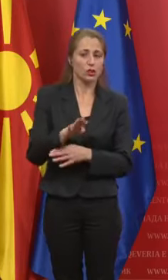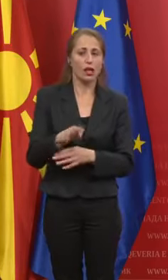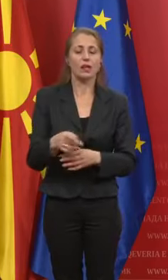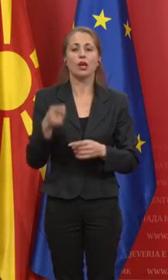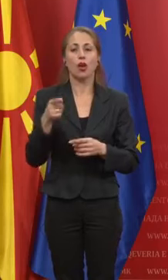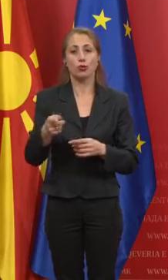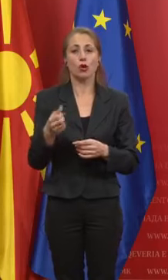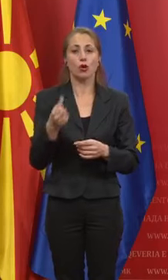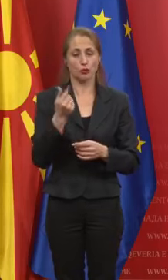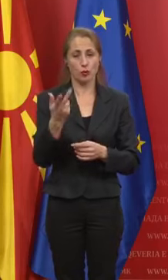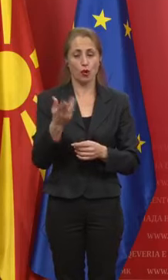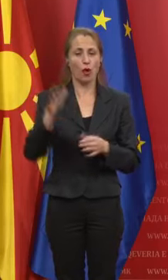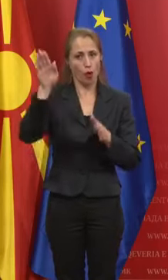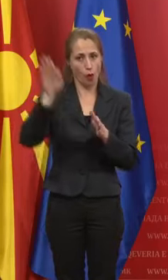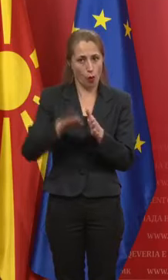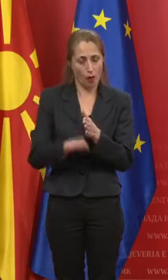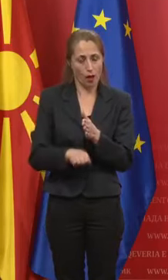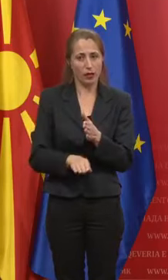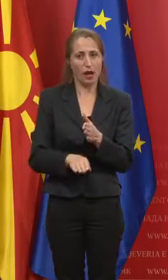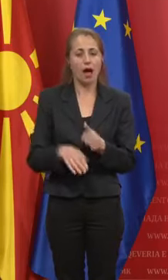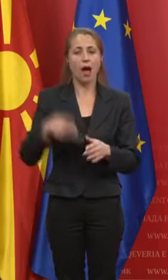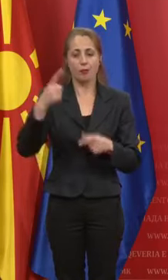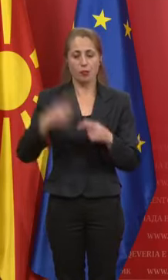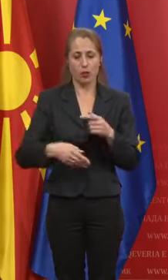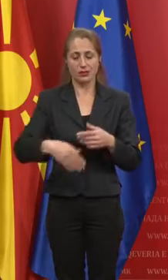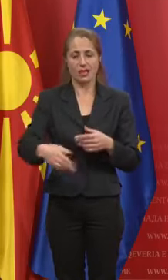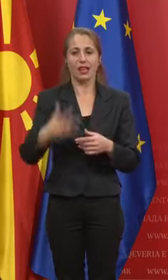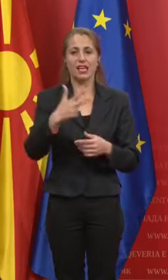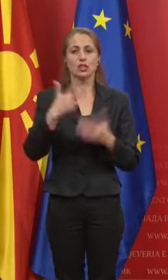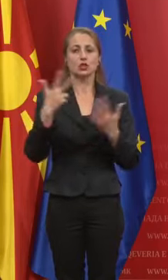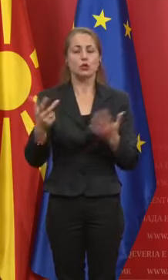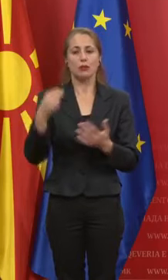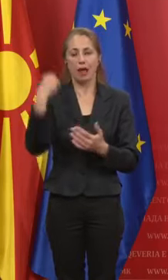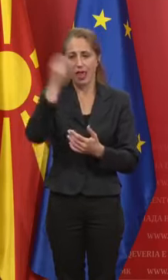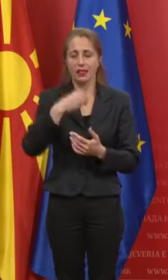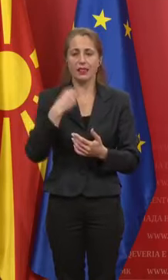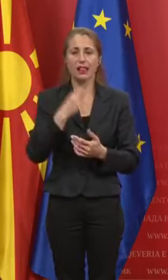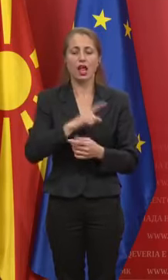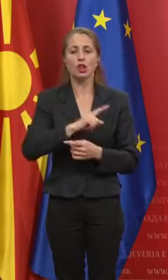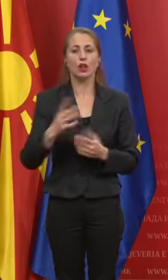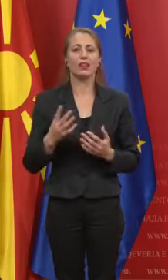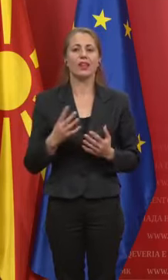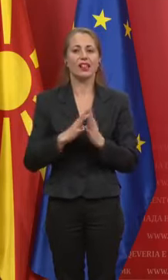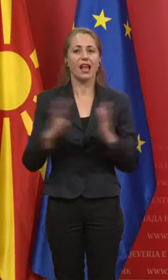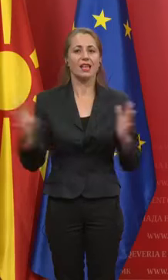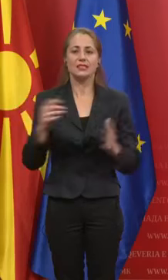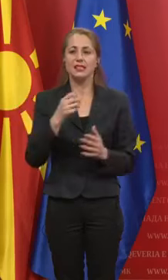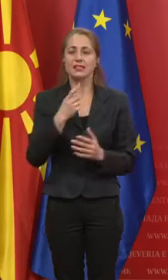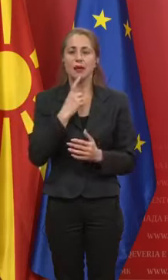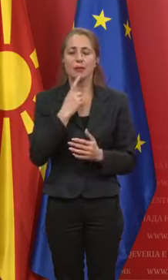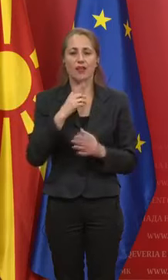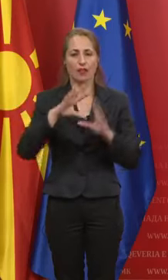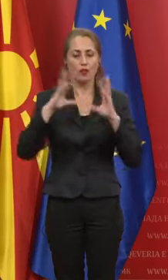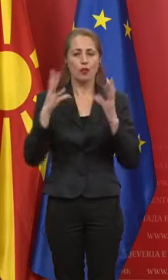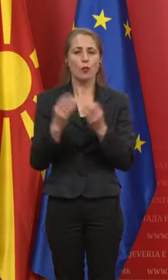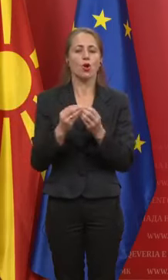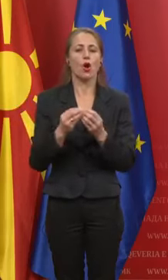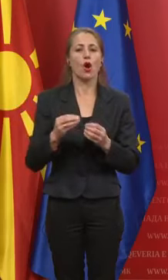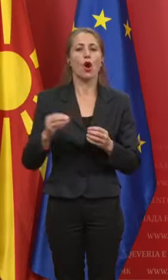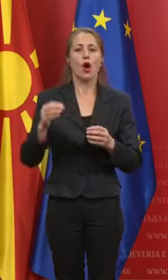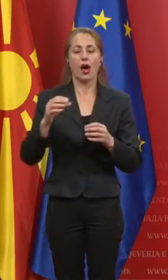од тогаш бројката опаѓа, а во последната 38-ма недела до 19 септември вкупно